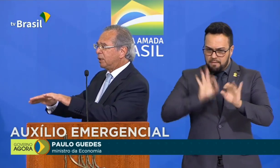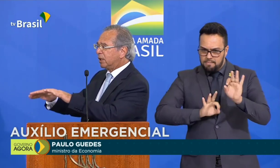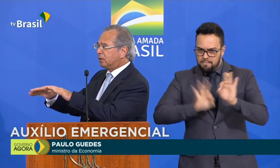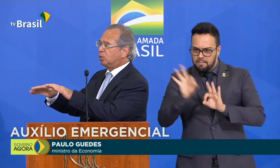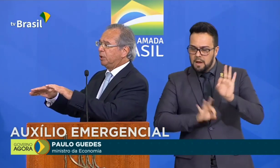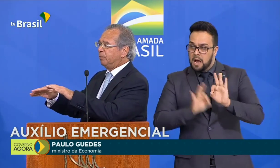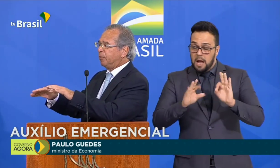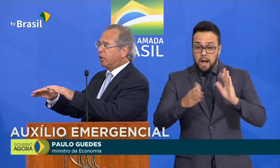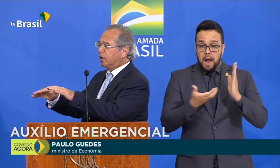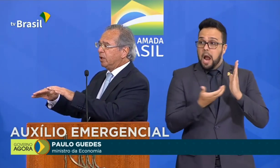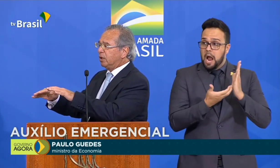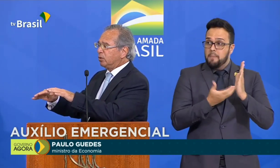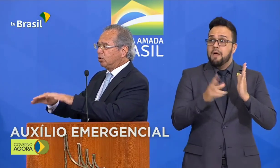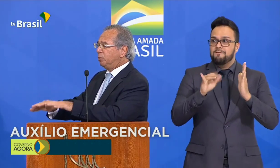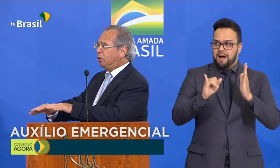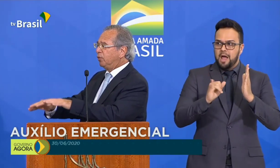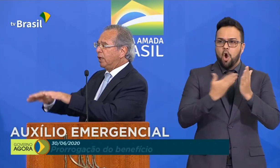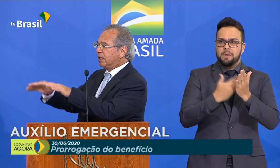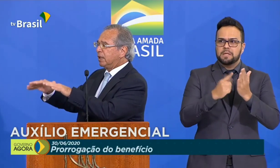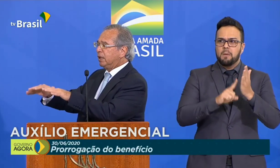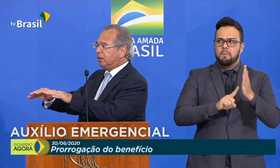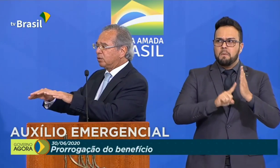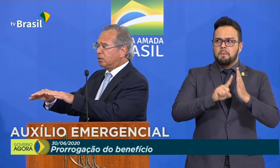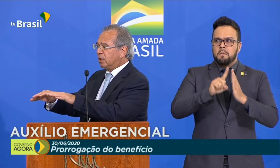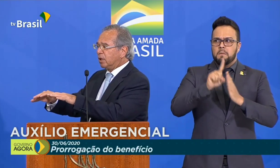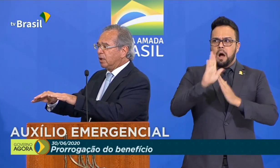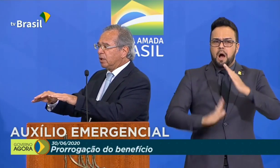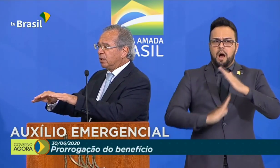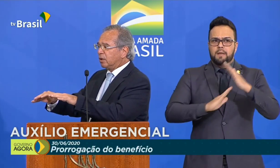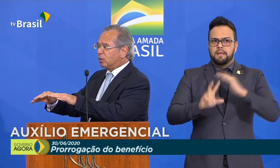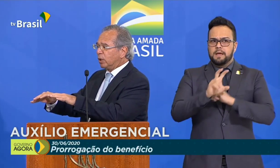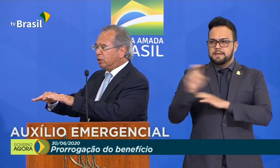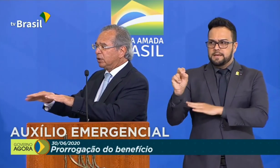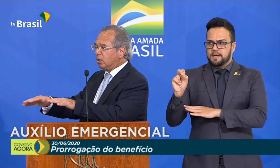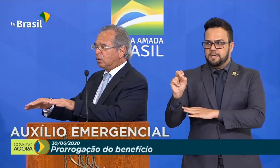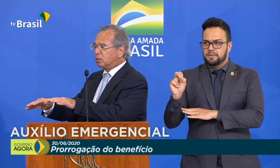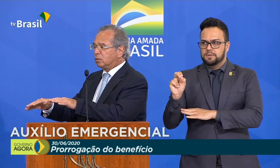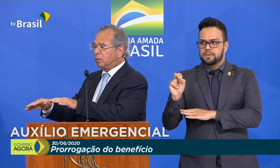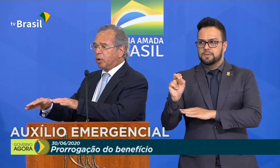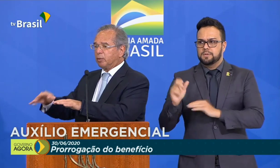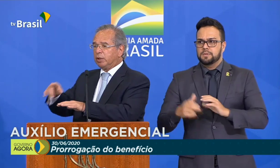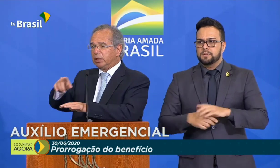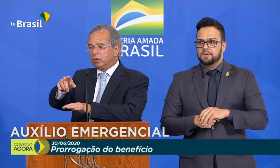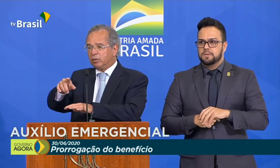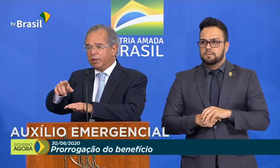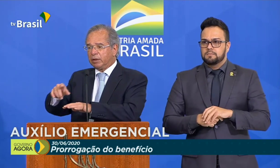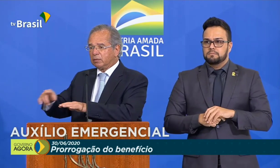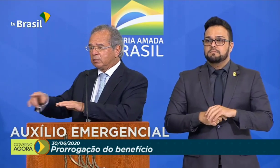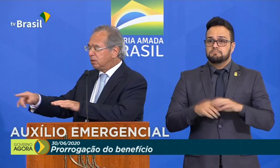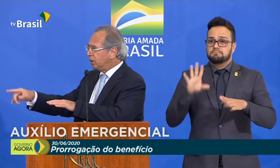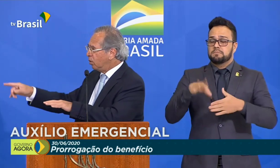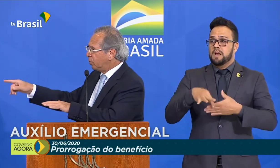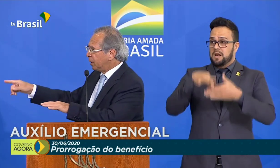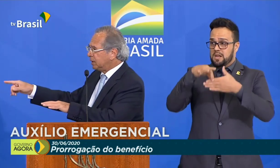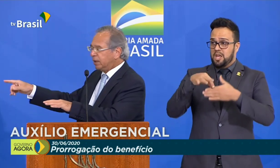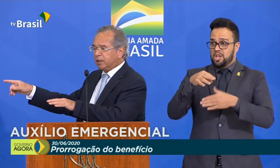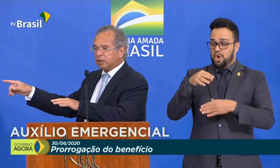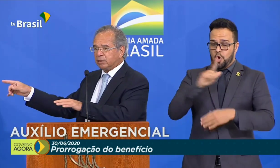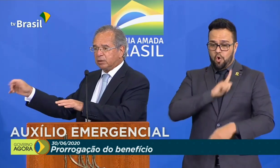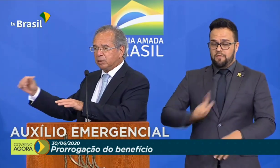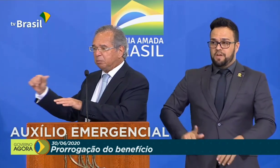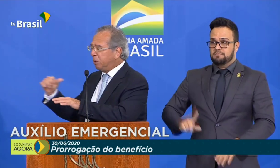ia começar a subir. E subiu, foi até 500, quando então o próprio líder do governo ligou para o